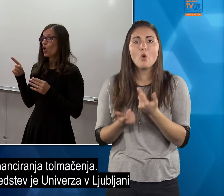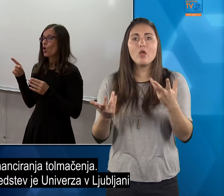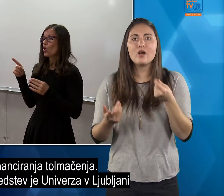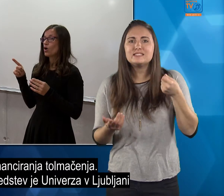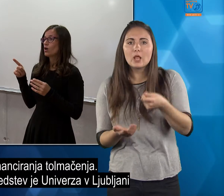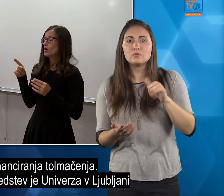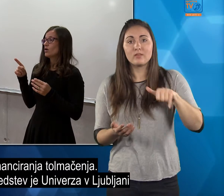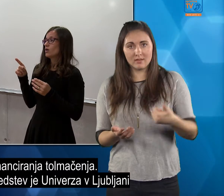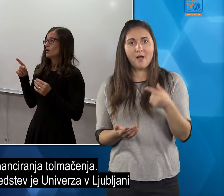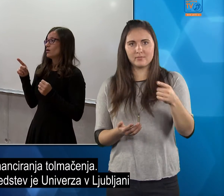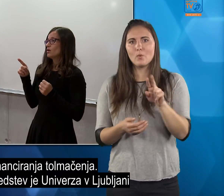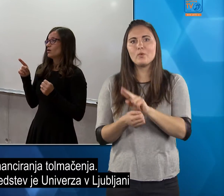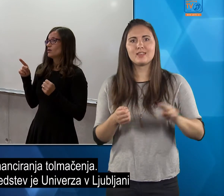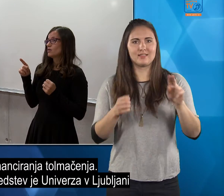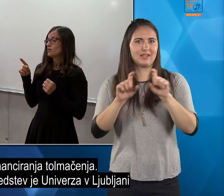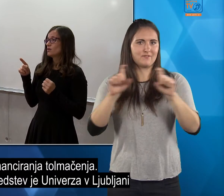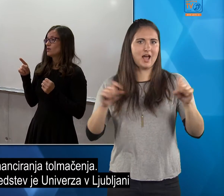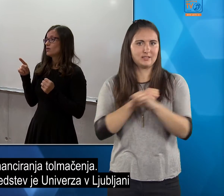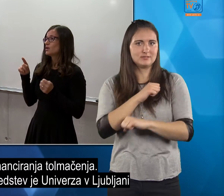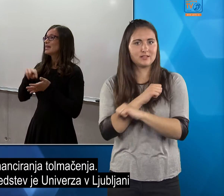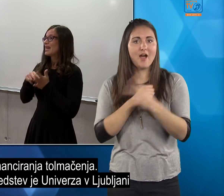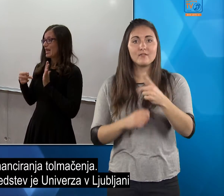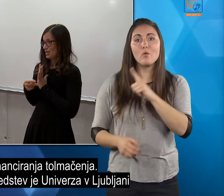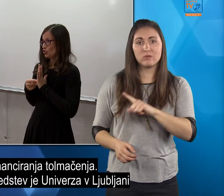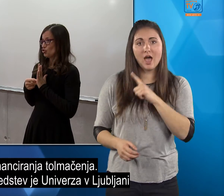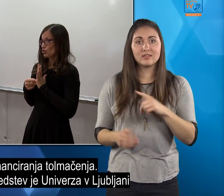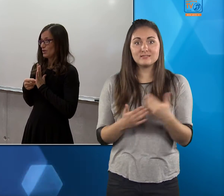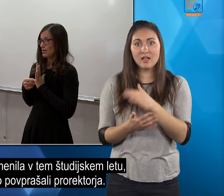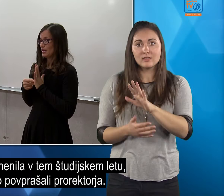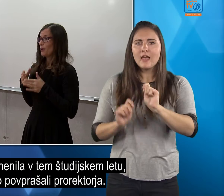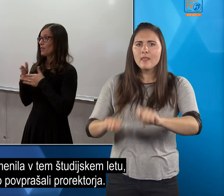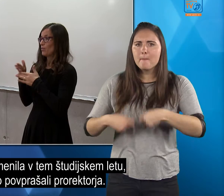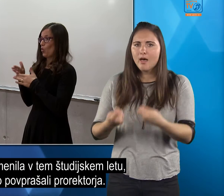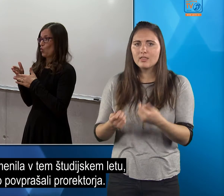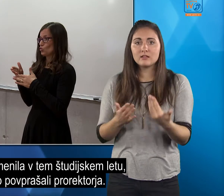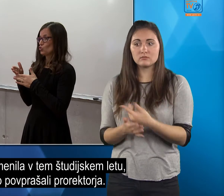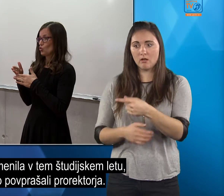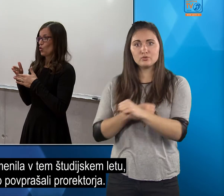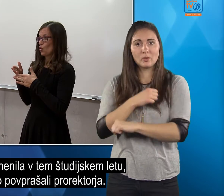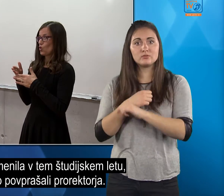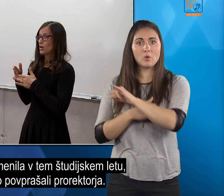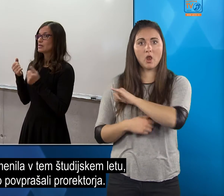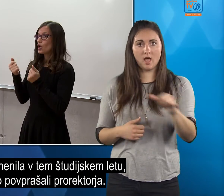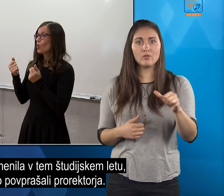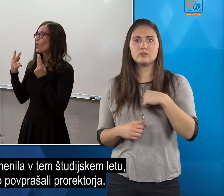Koliko sredstev je Univerza v Ljubljani zanj namenila v tem študijskem letu, smo pa vprašali prorektorja.